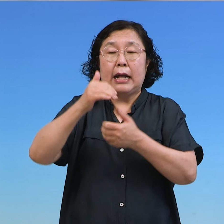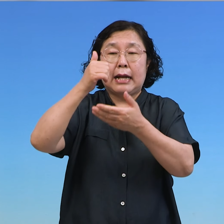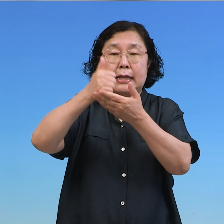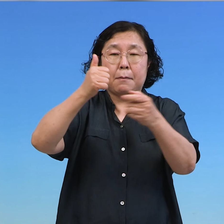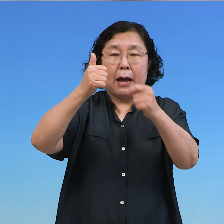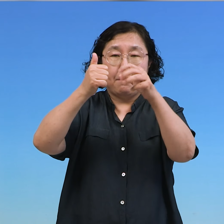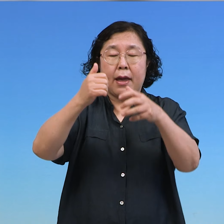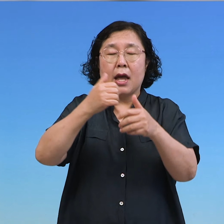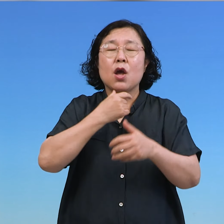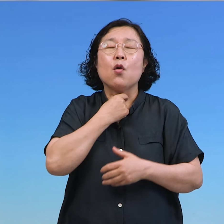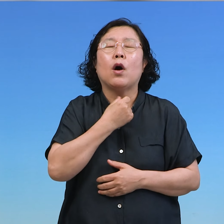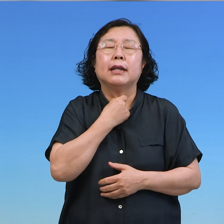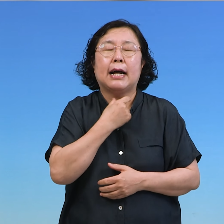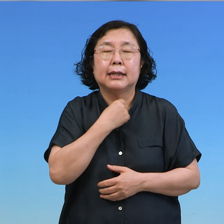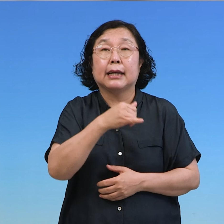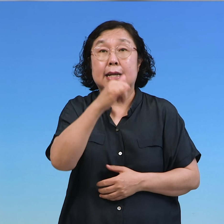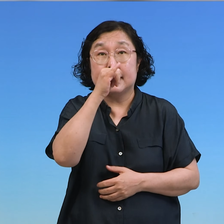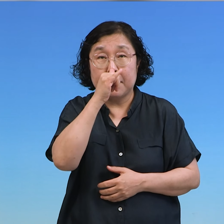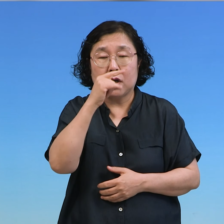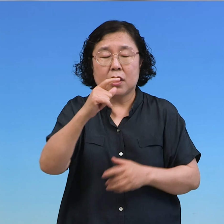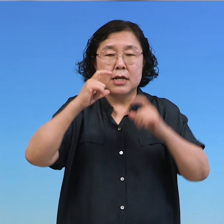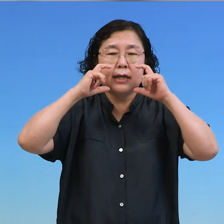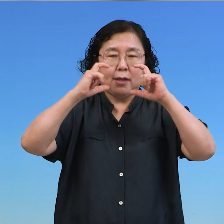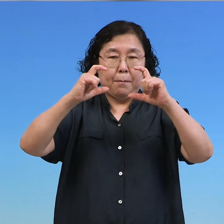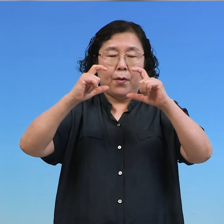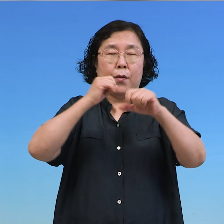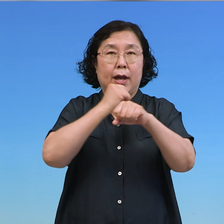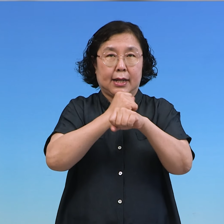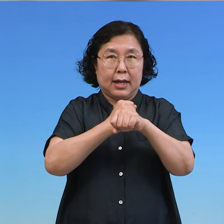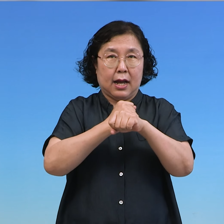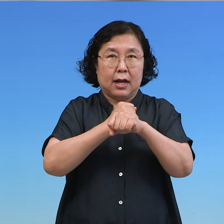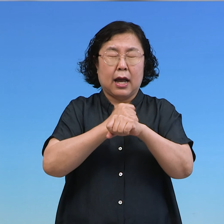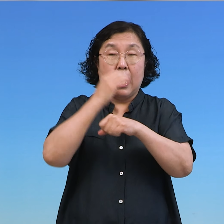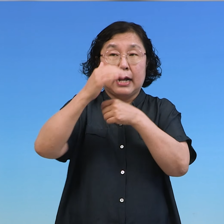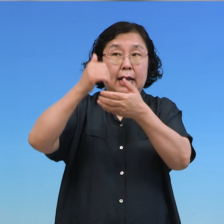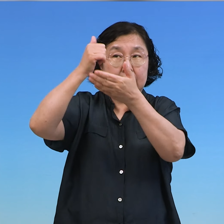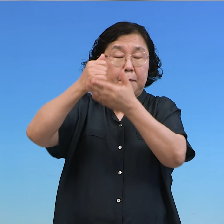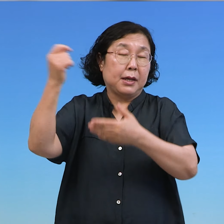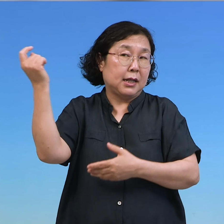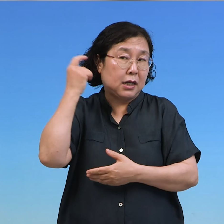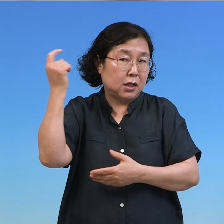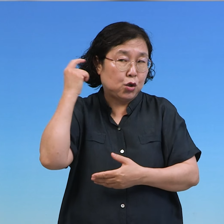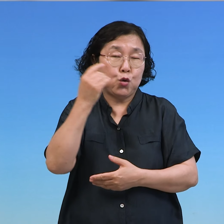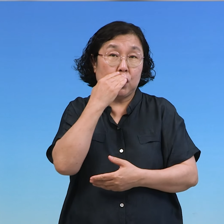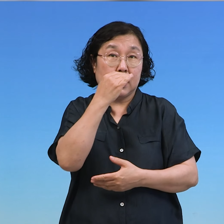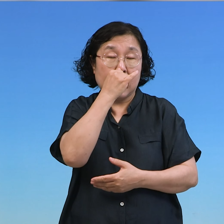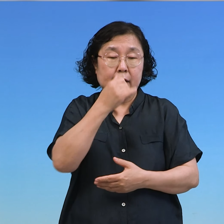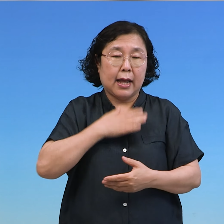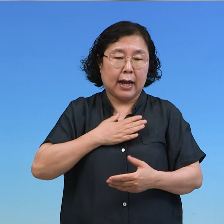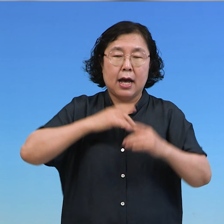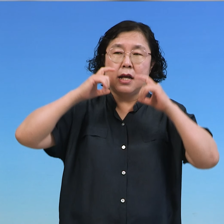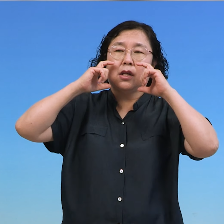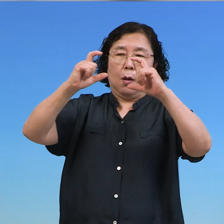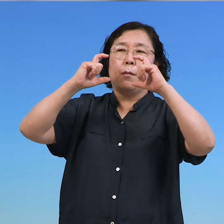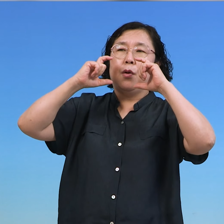소원이 있다면 아 그거 선포하는 거구나 하나님 들으시도록 계속 선포해야 된다는 거예요